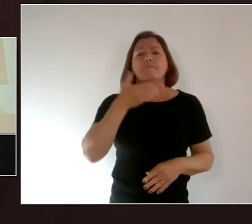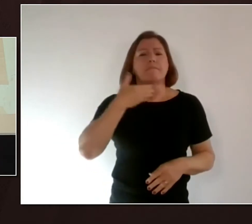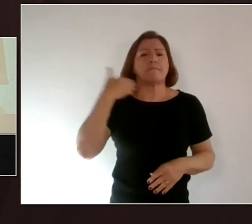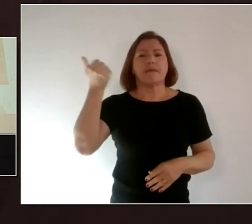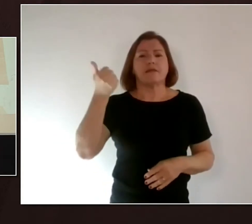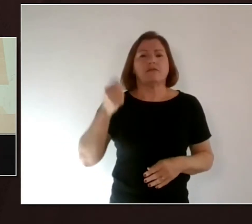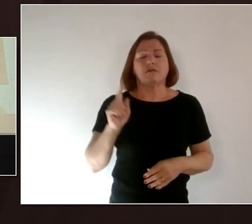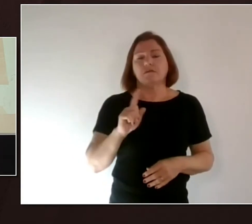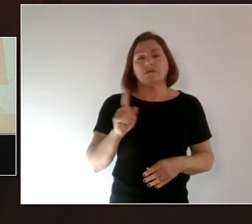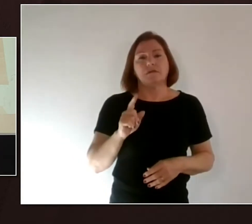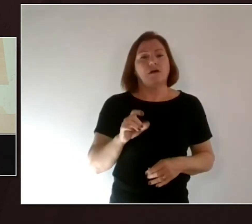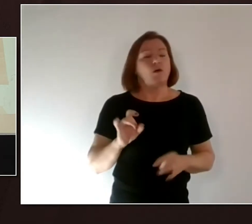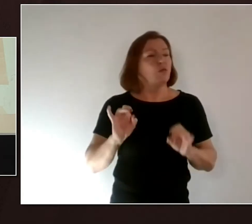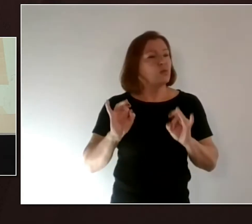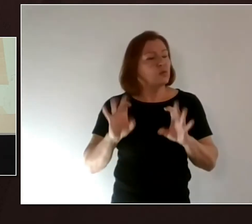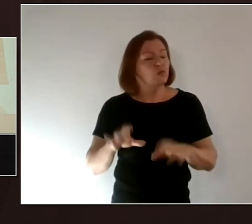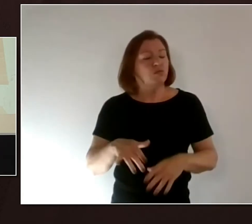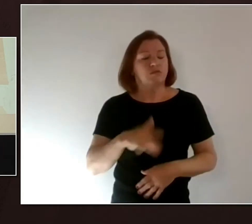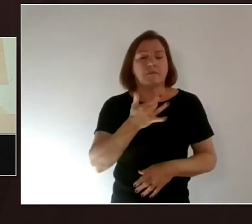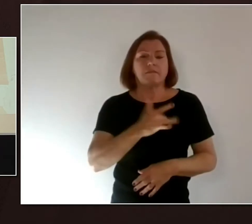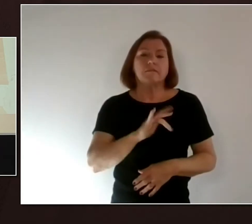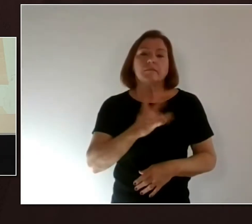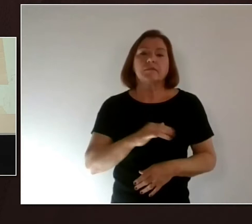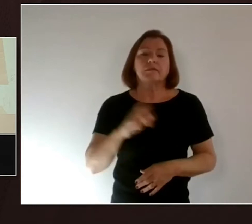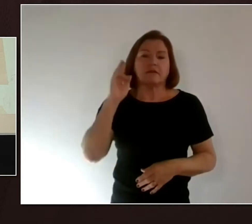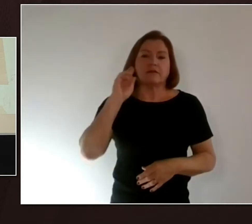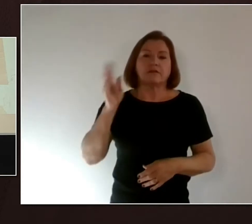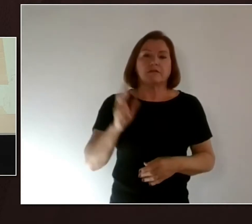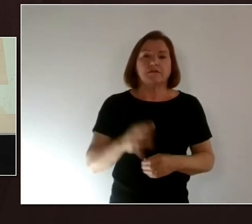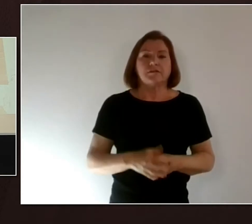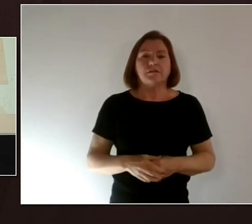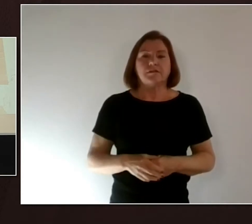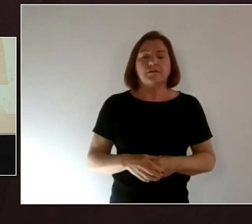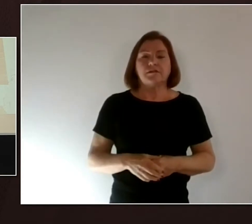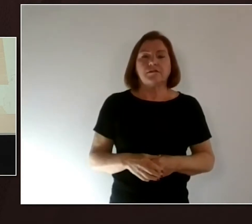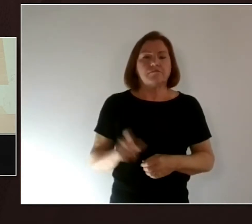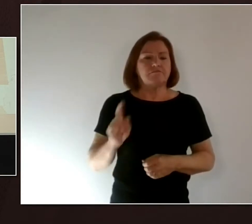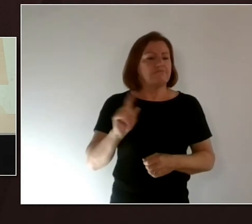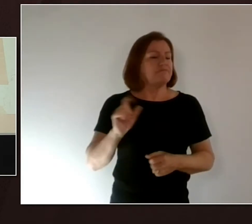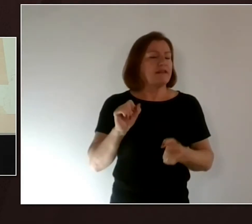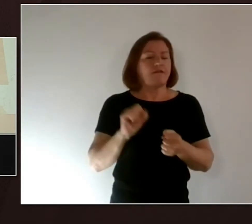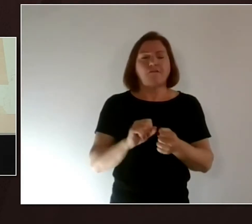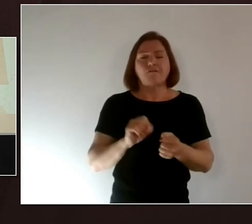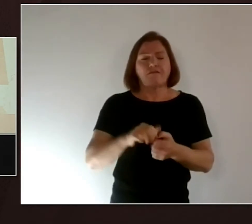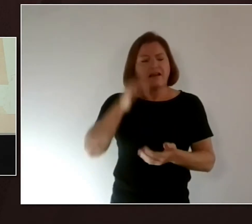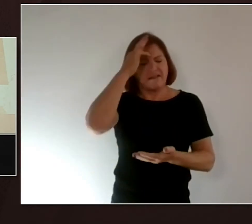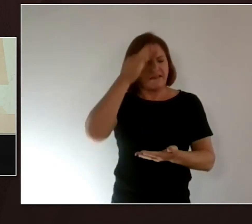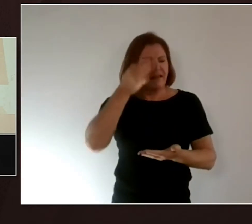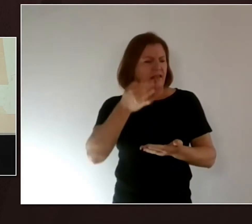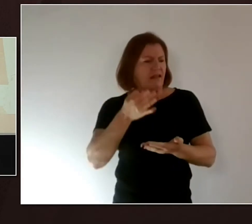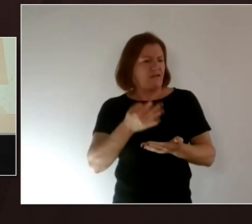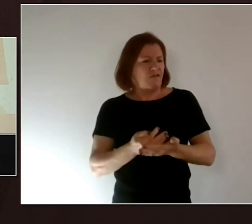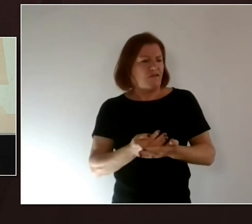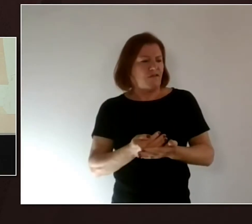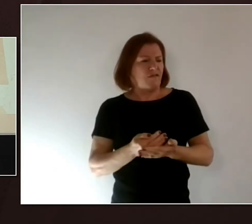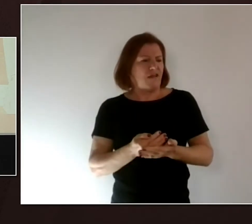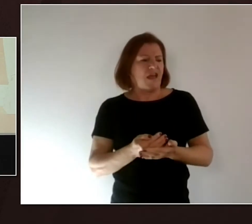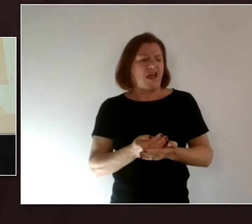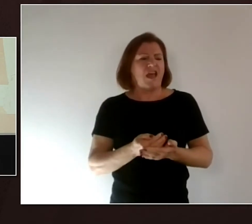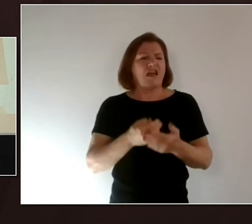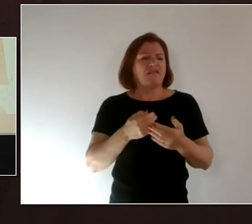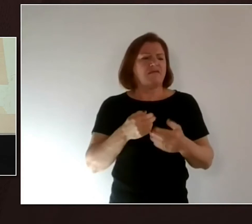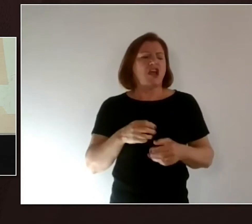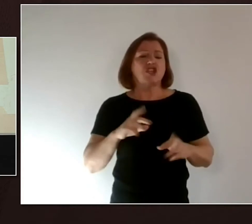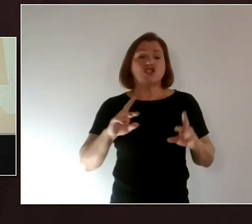Senhor. Então, não façam da fé uma fachada. Vamos ser o que nós somos, não é isso?